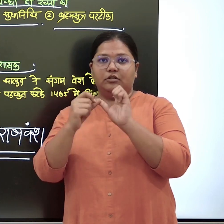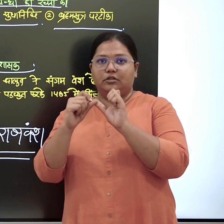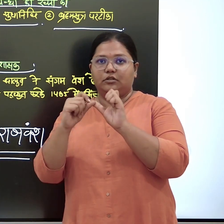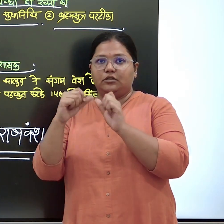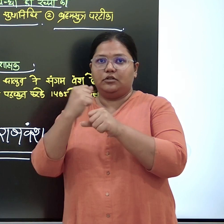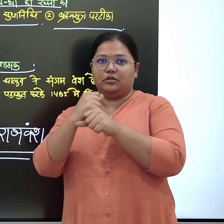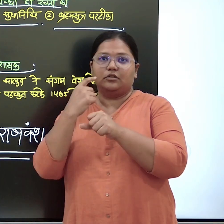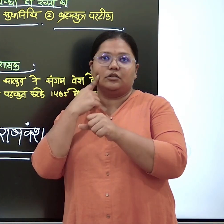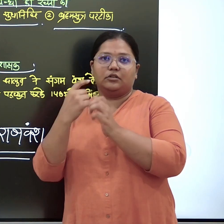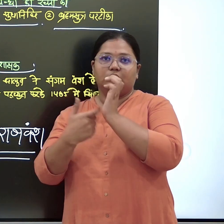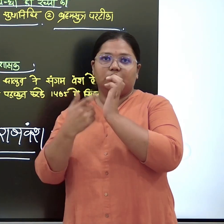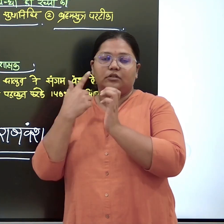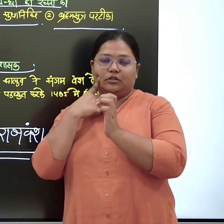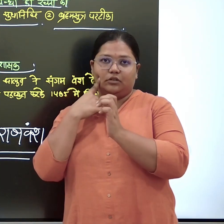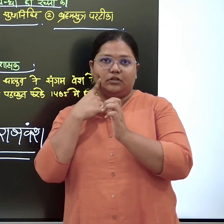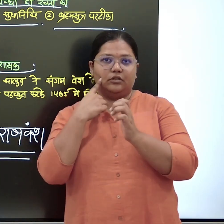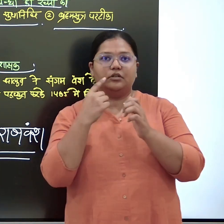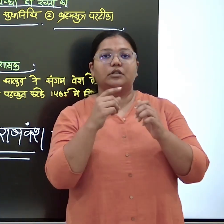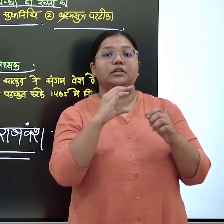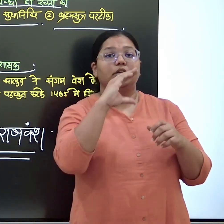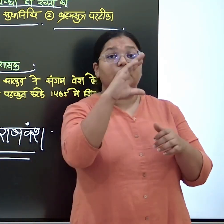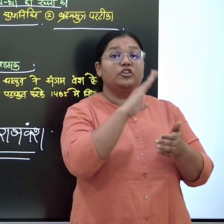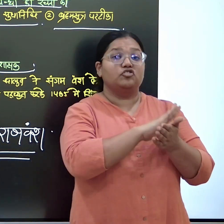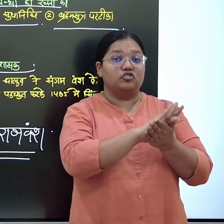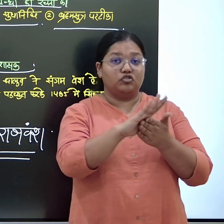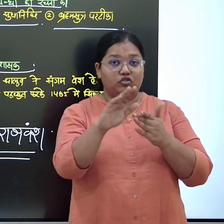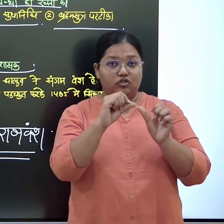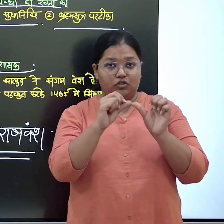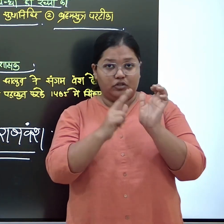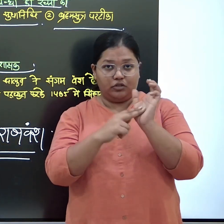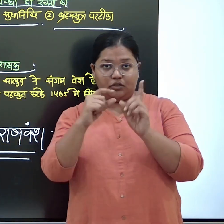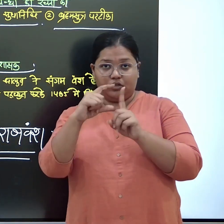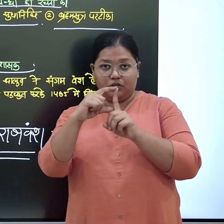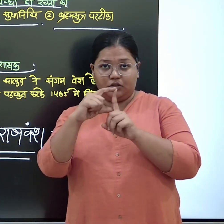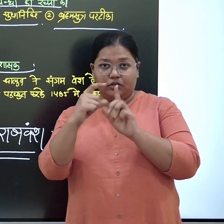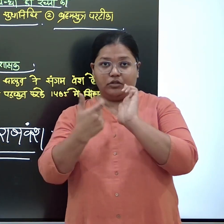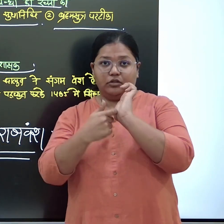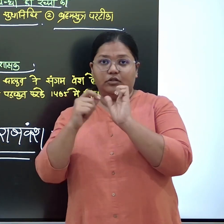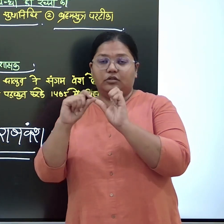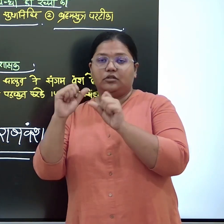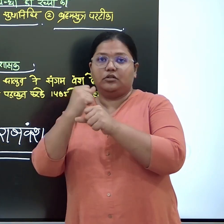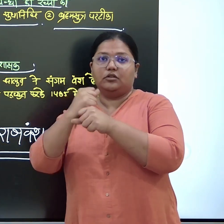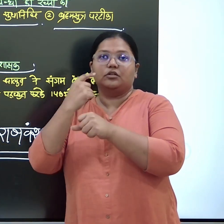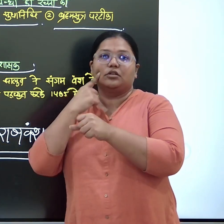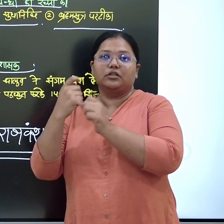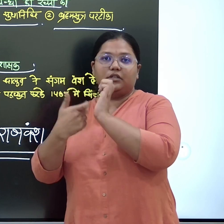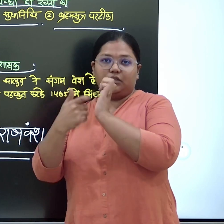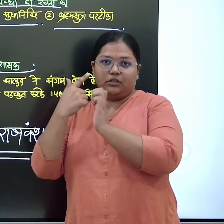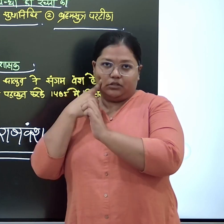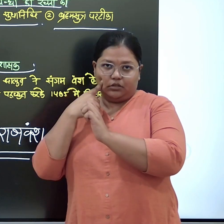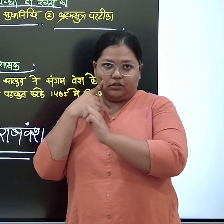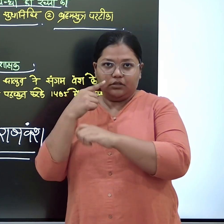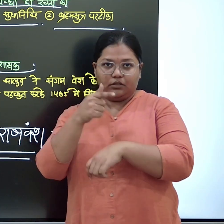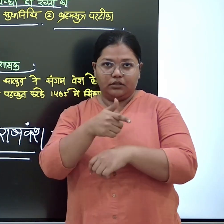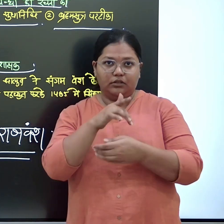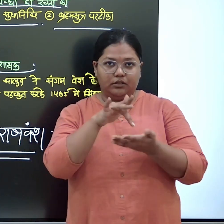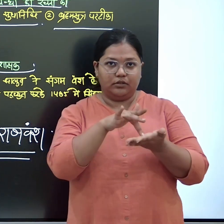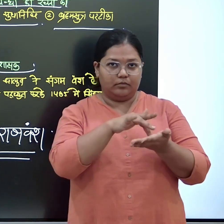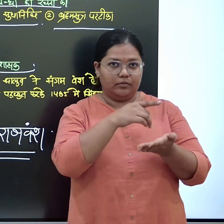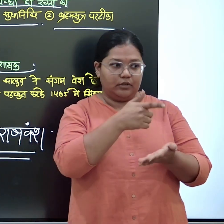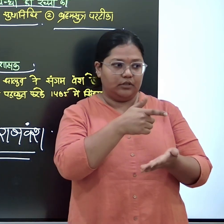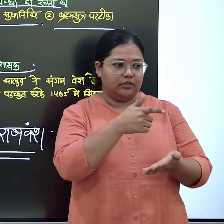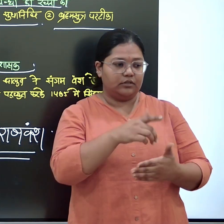के मतलब कोई एक जगह है जहां का एक सामंत था, वो सामंत का नाम क्या था, नरसिंह